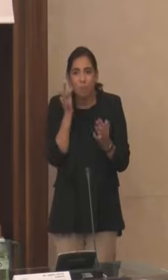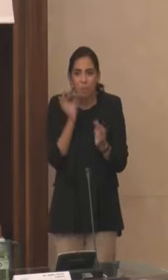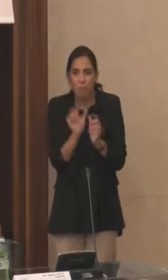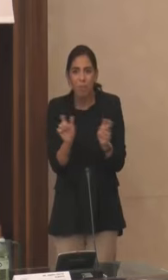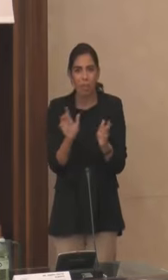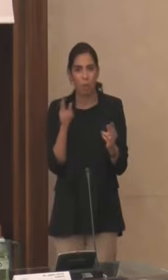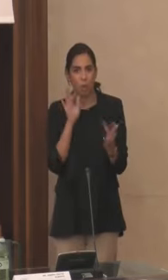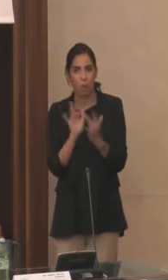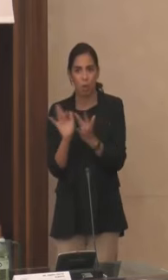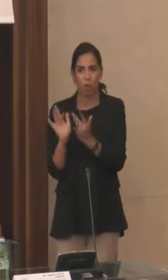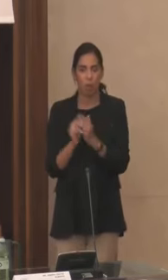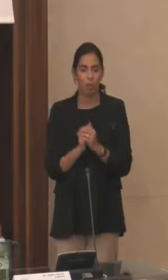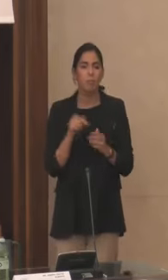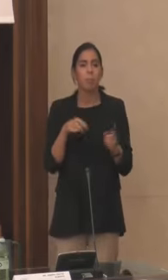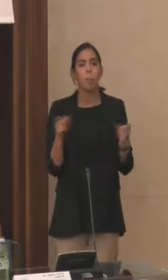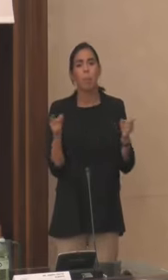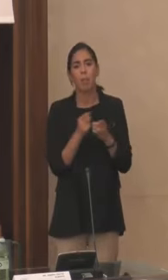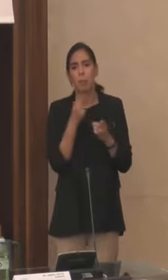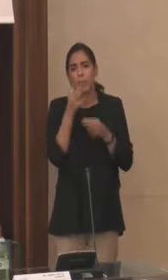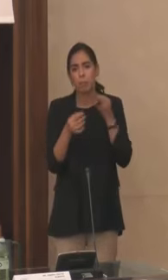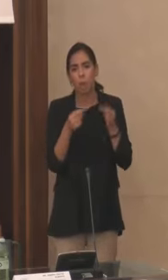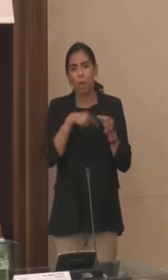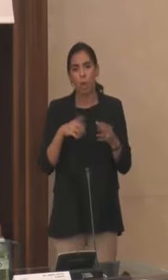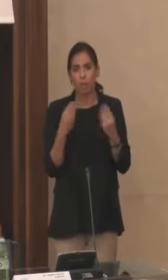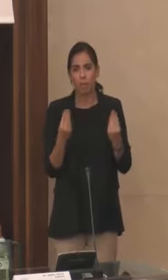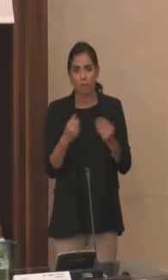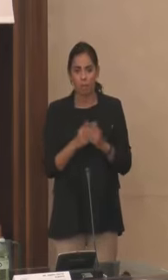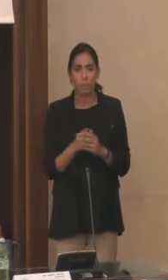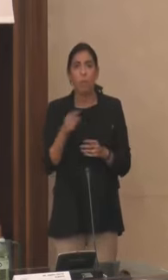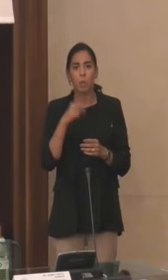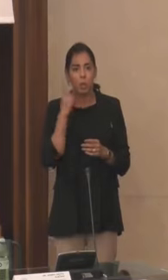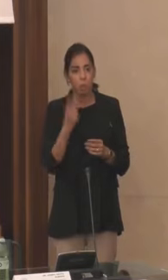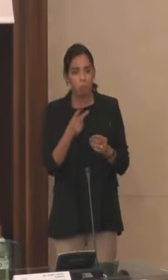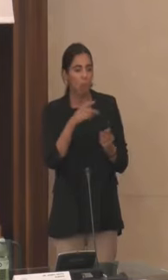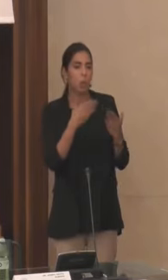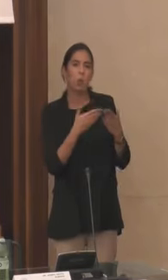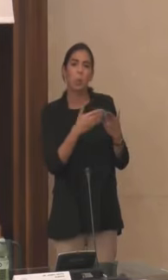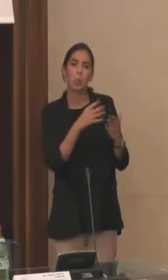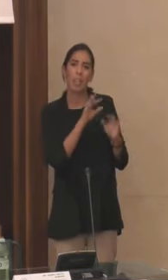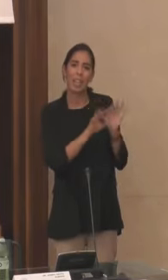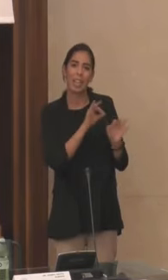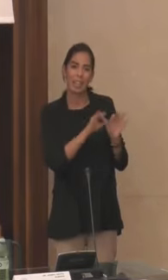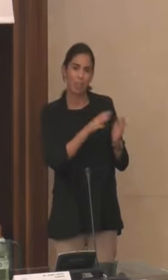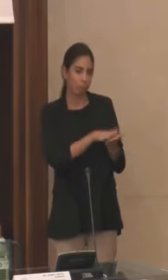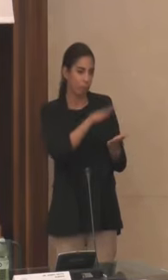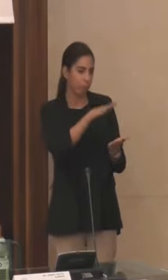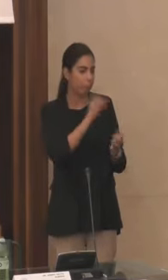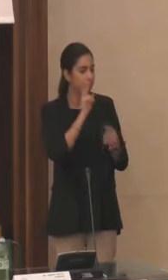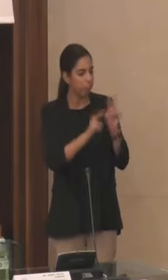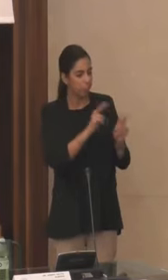quello che facciamo noi. Valutiamo gli studi clinici come tutti, valutiamo anche piccoli studi